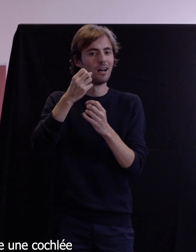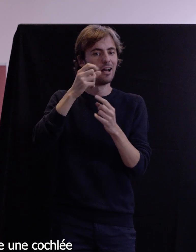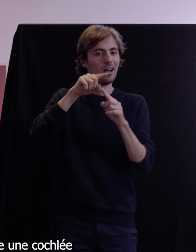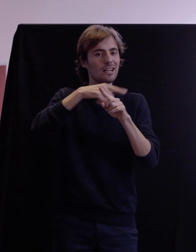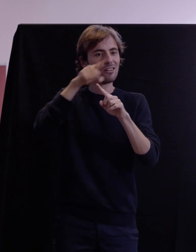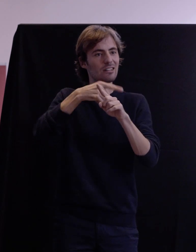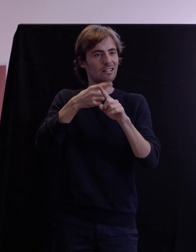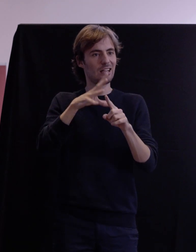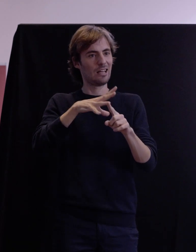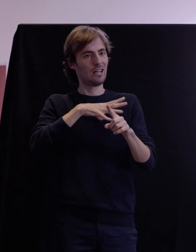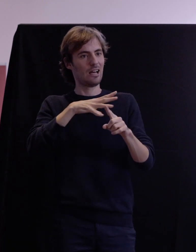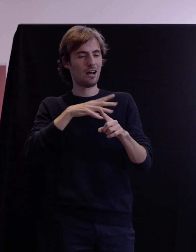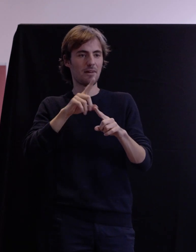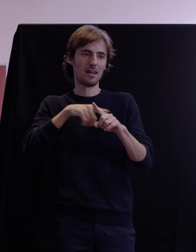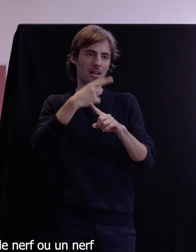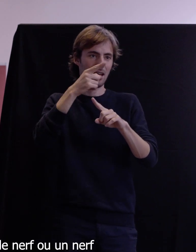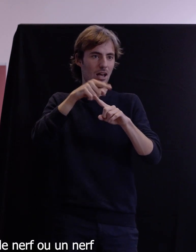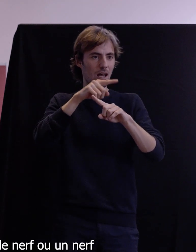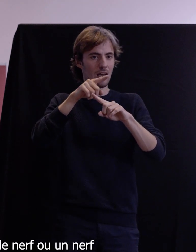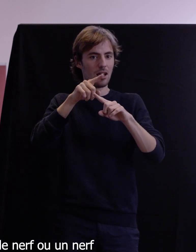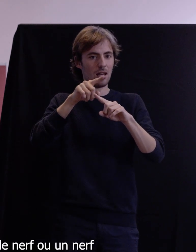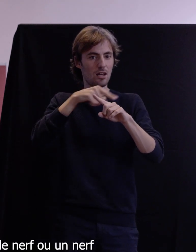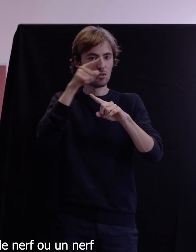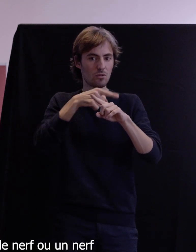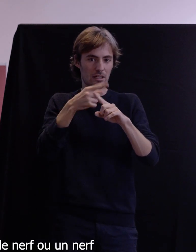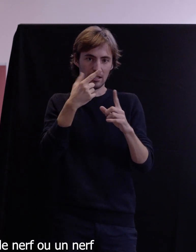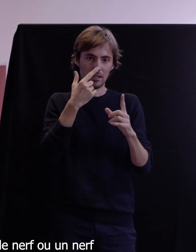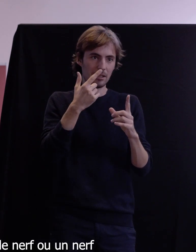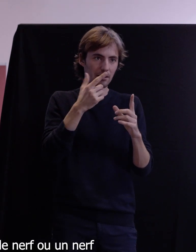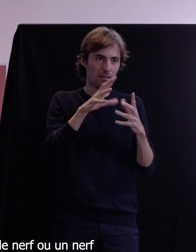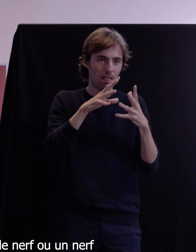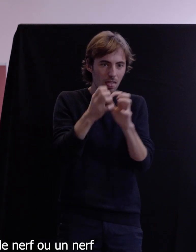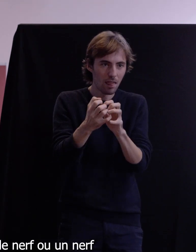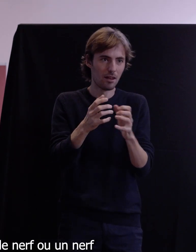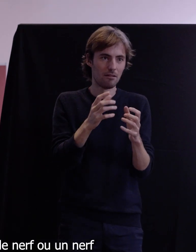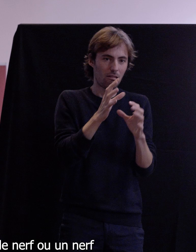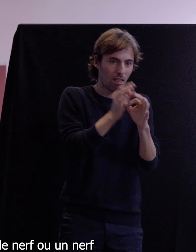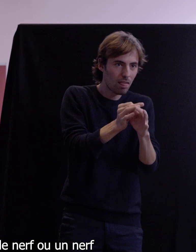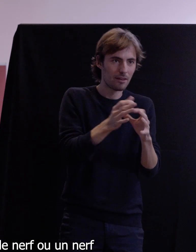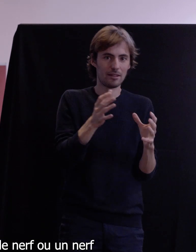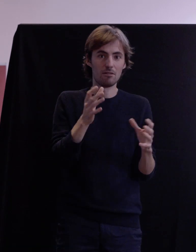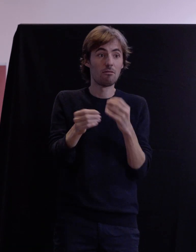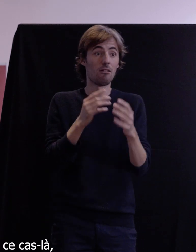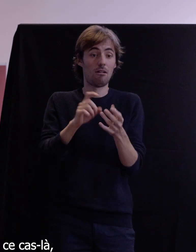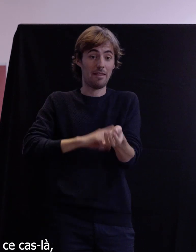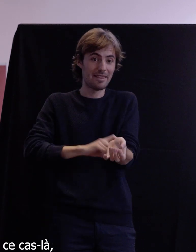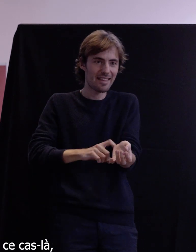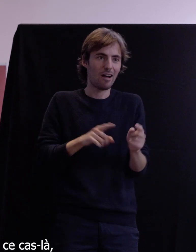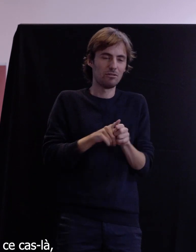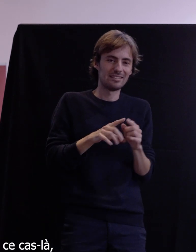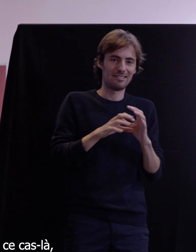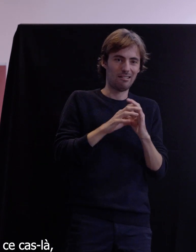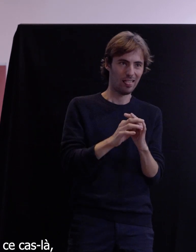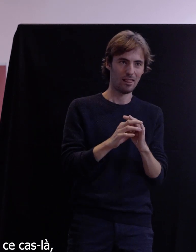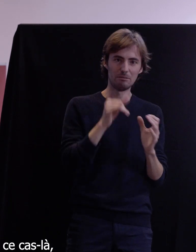être hypoplasique. Et puis, parfois, il n'y a pas de nerf ou un nerf qui est extrêmement petit. Et donc, dans ce